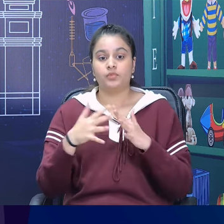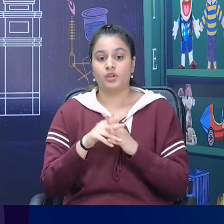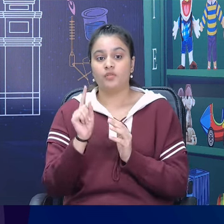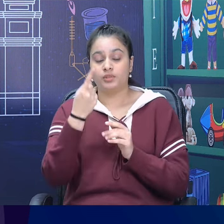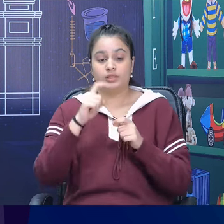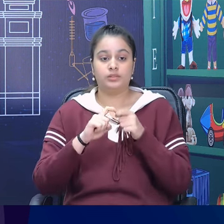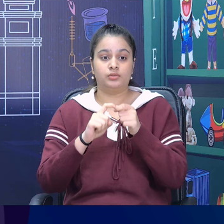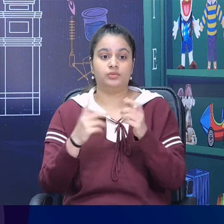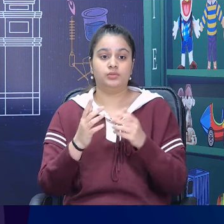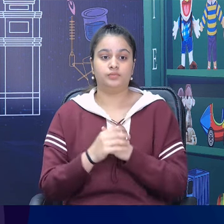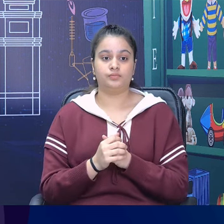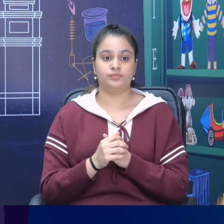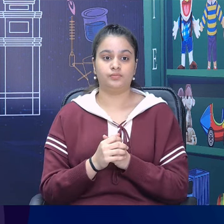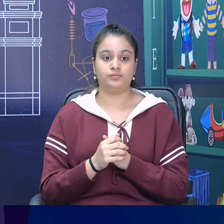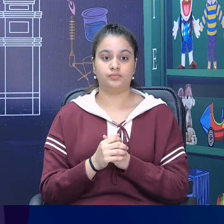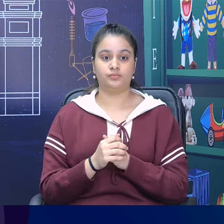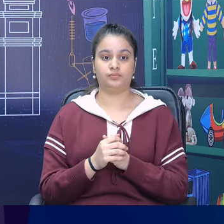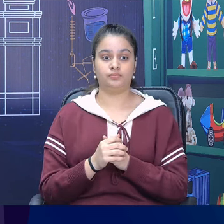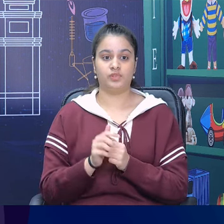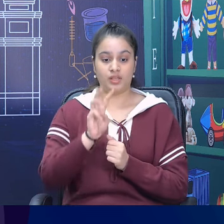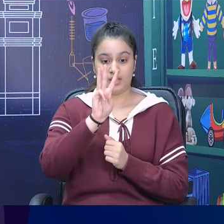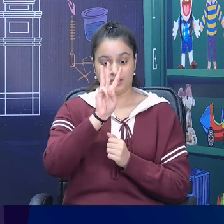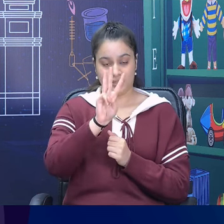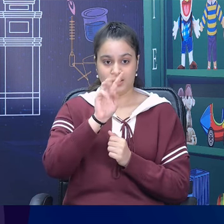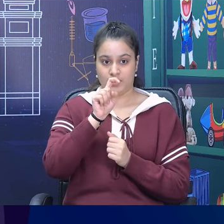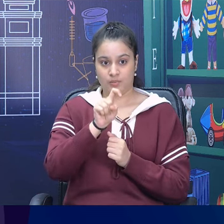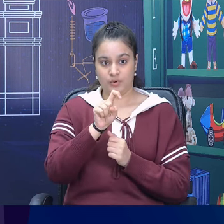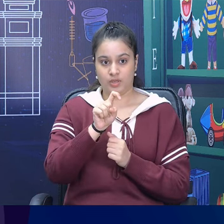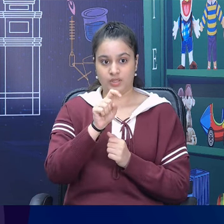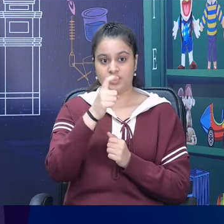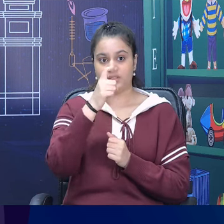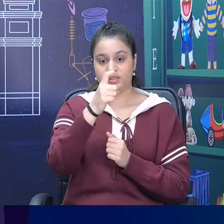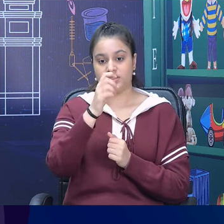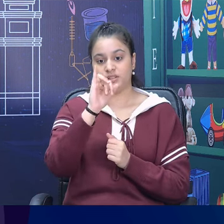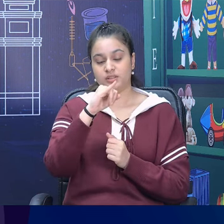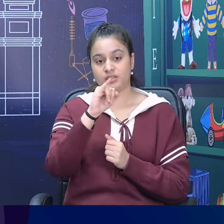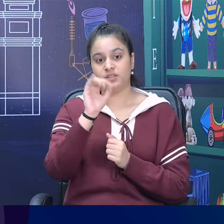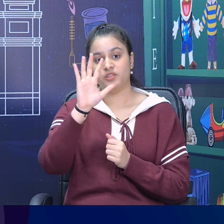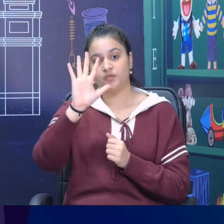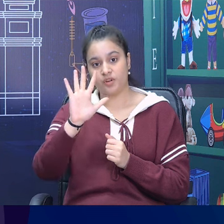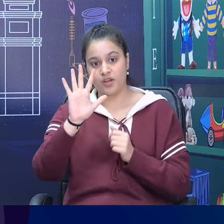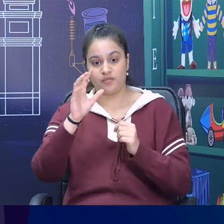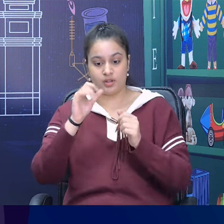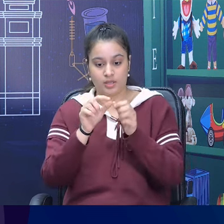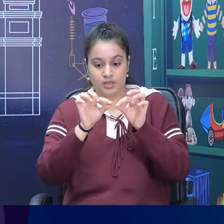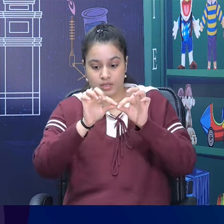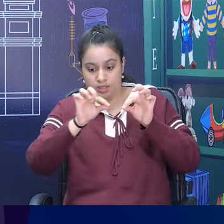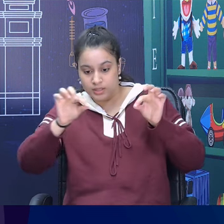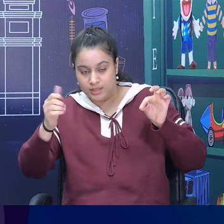क्वेश्चन है वह है विजुलाइज 3.765 ऑन द नंबर लाइन यूजिंग सक्सेसिव